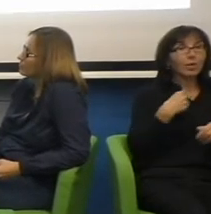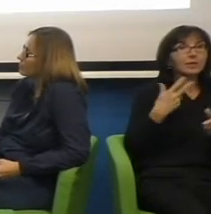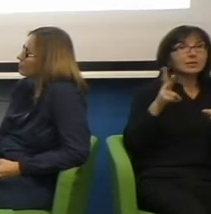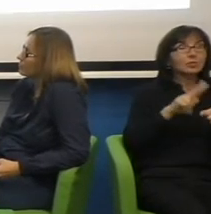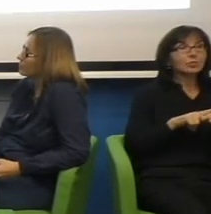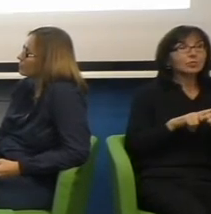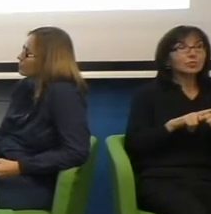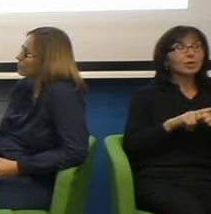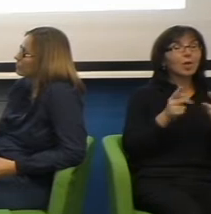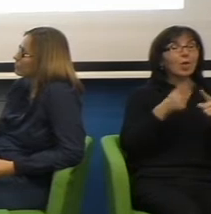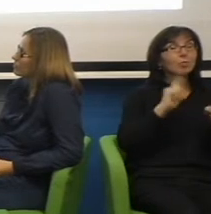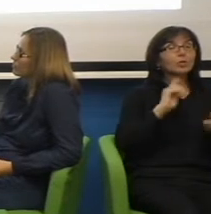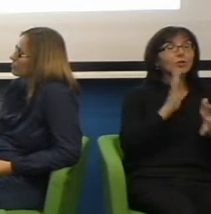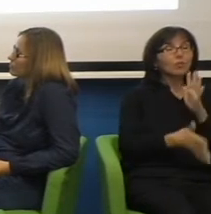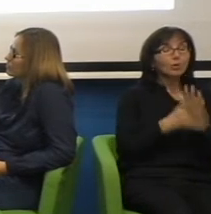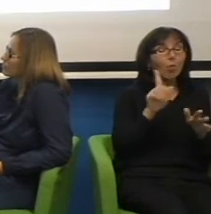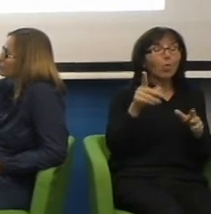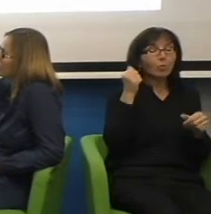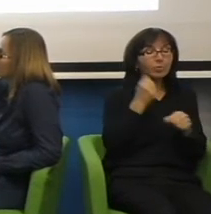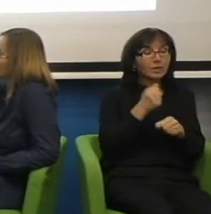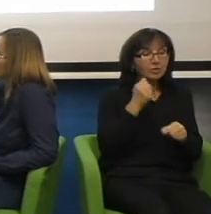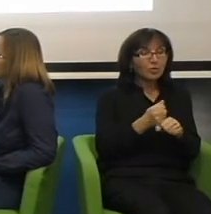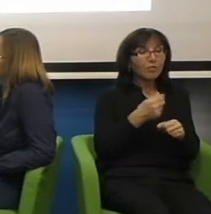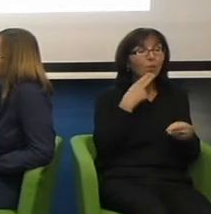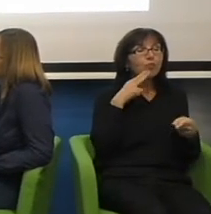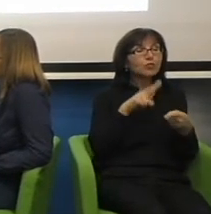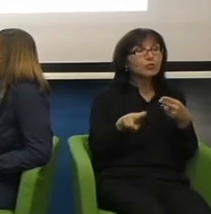którzy przed wojną, on pracował w cukrowni.